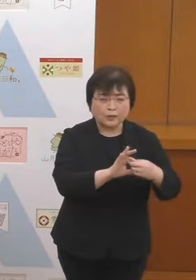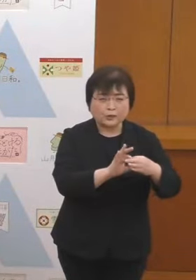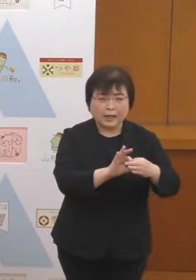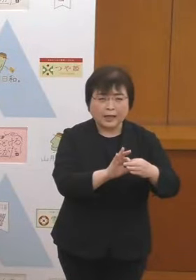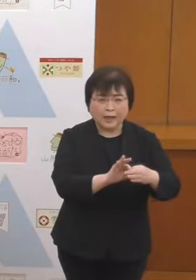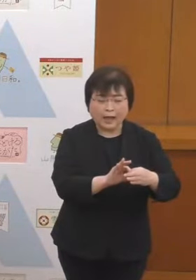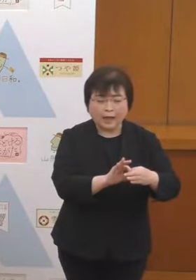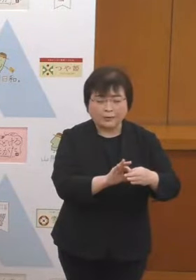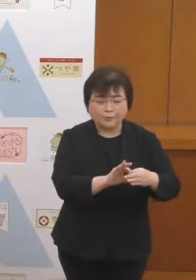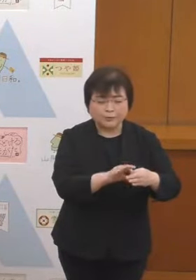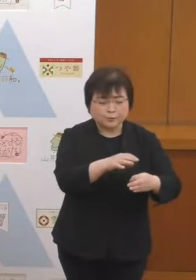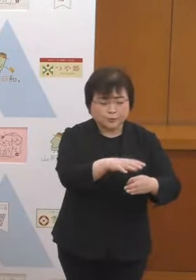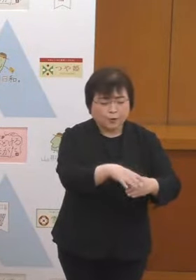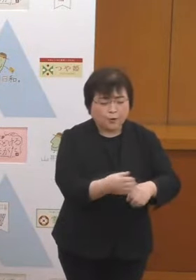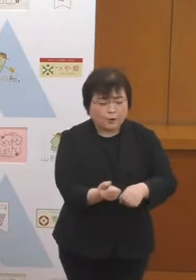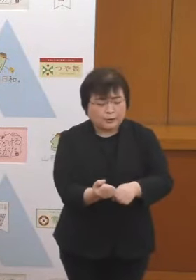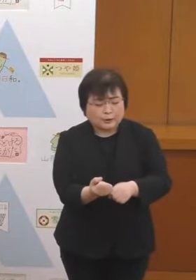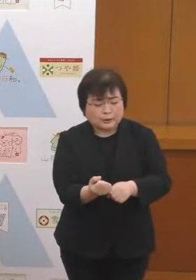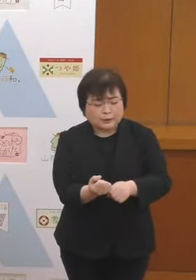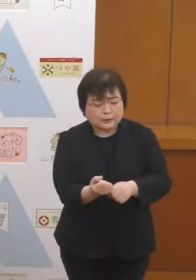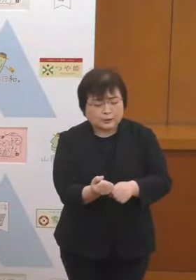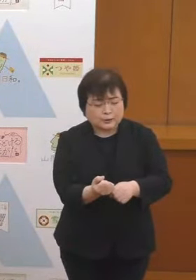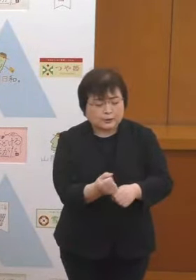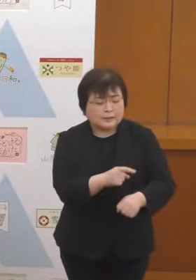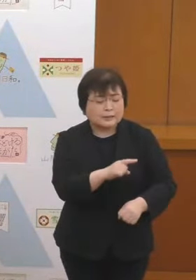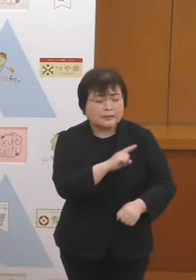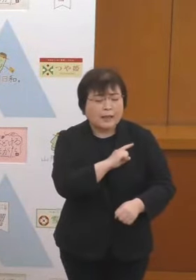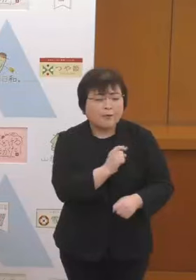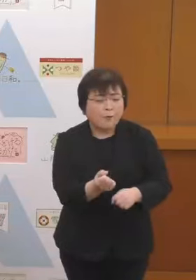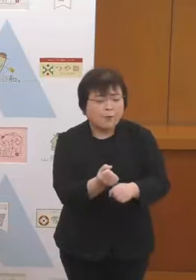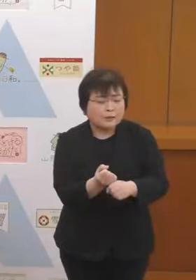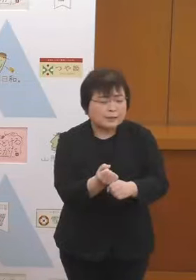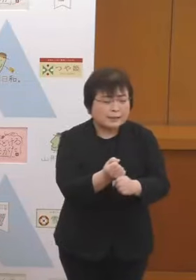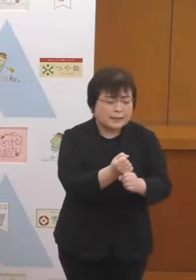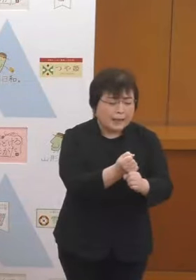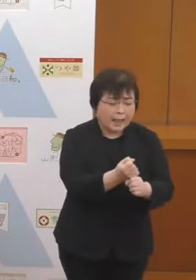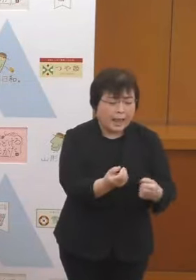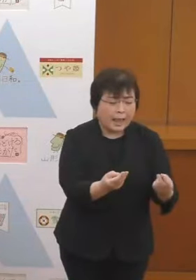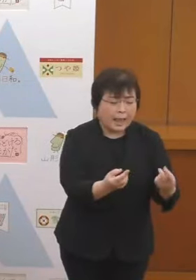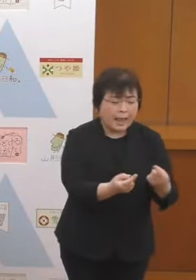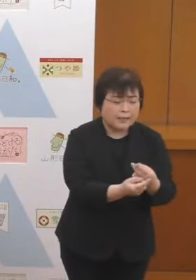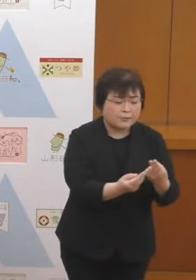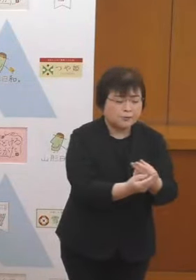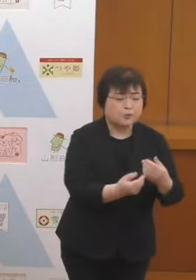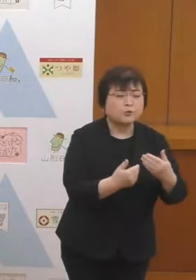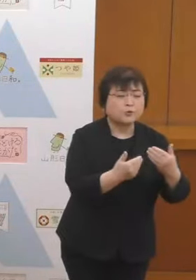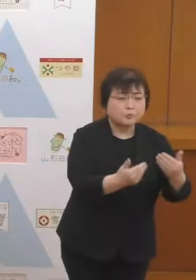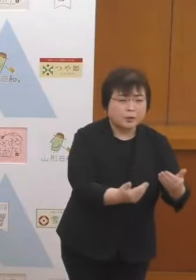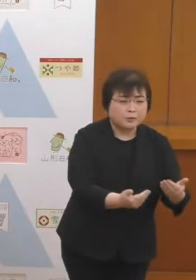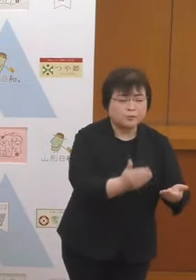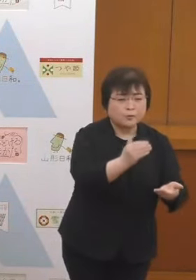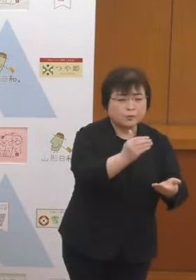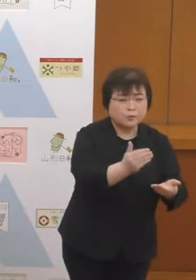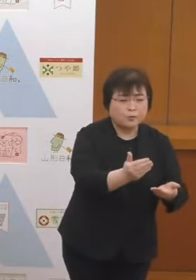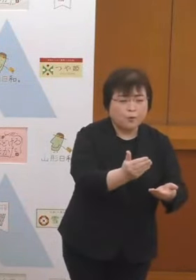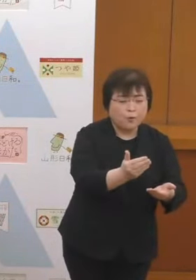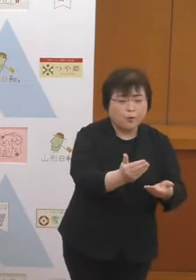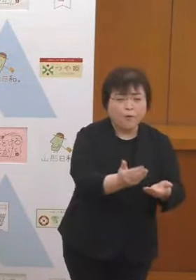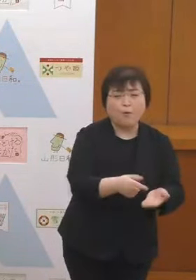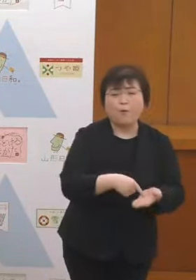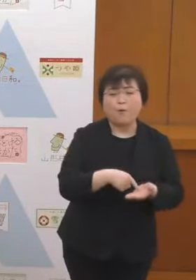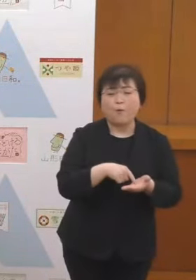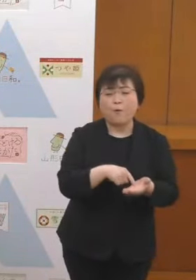箇所の整備を先行的に進める必要性などについて直接意見を申し上げてまいりまし